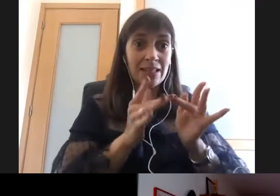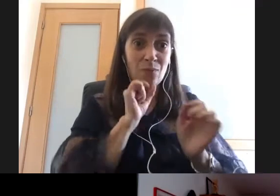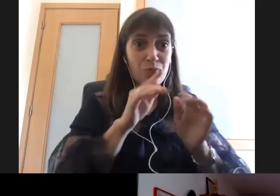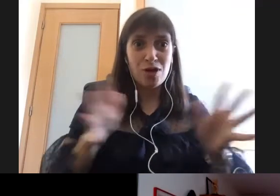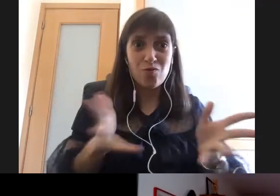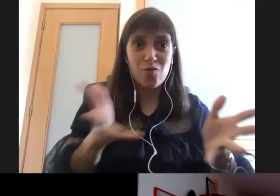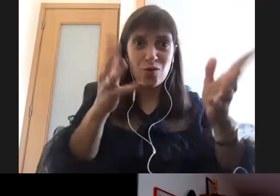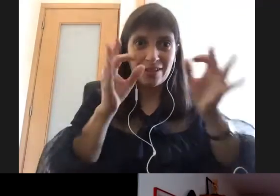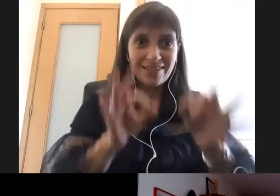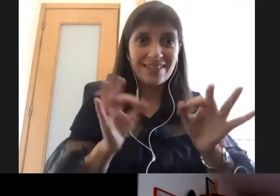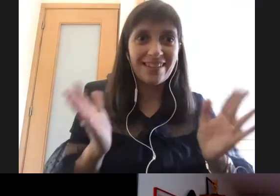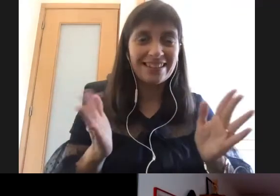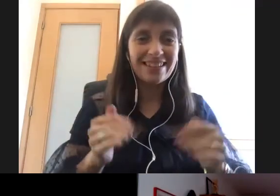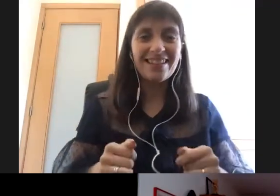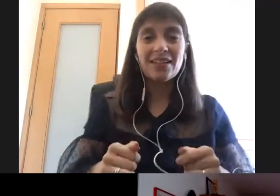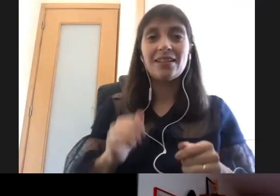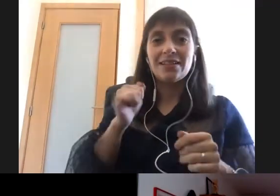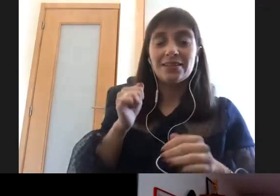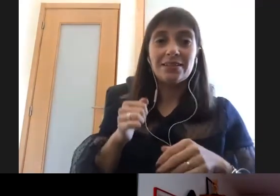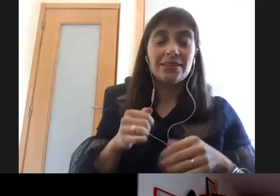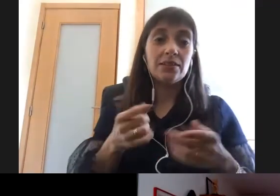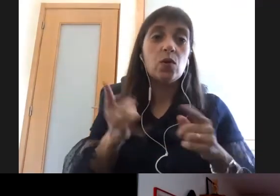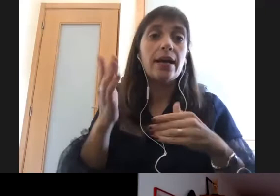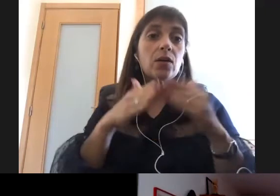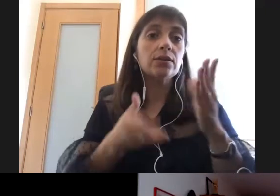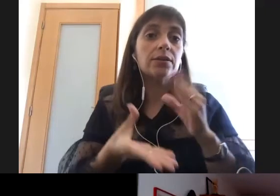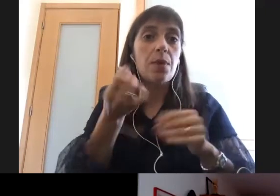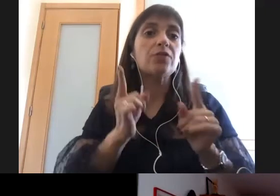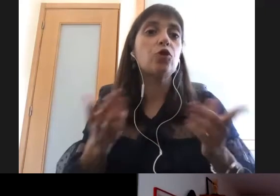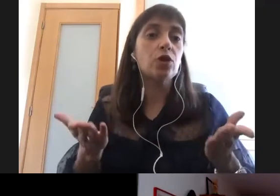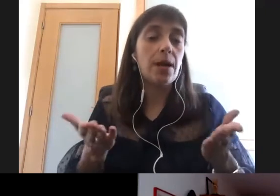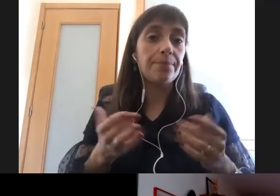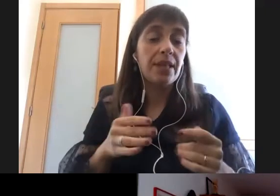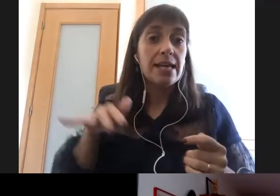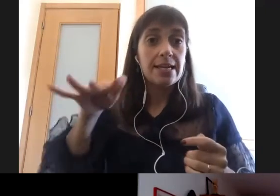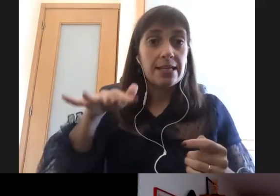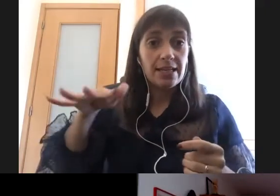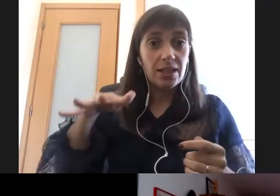com certeza. O que aconteceu, em essência, foi o seguinte, eles estavam com a...